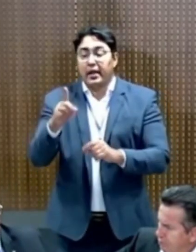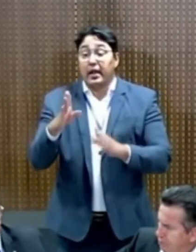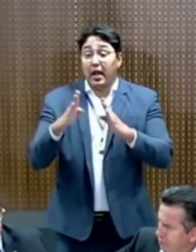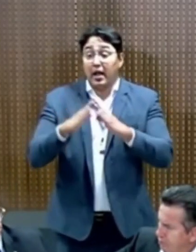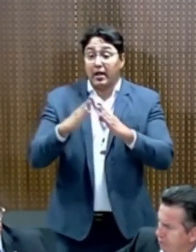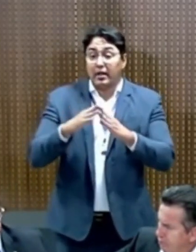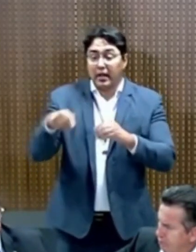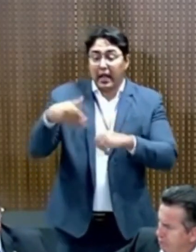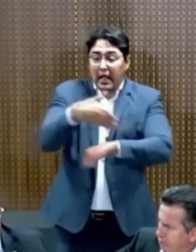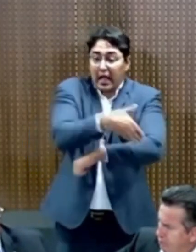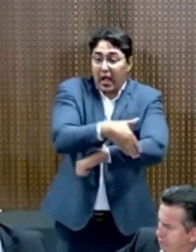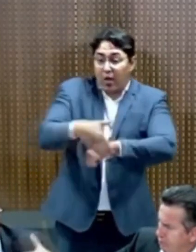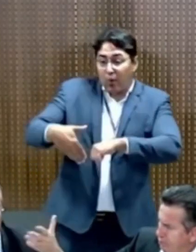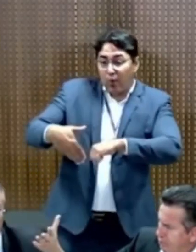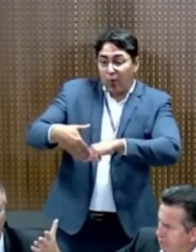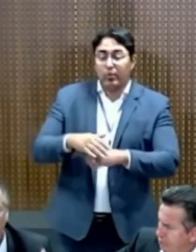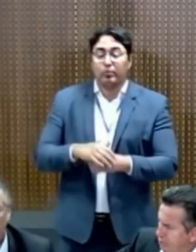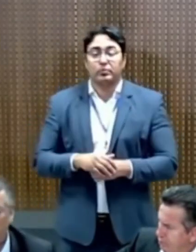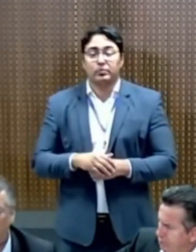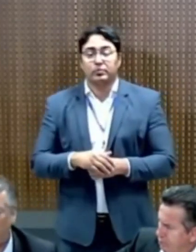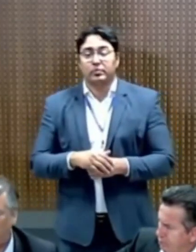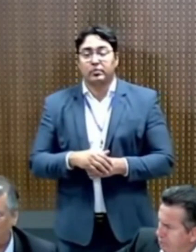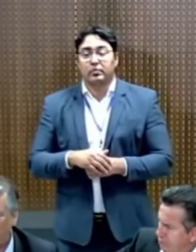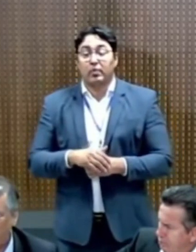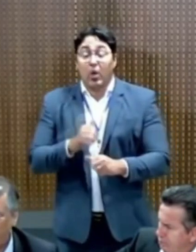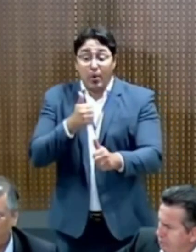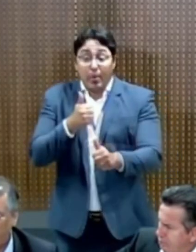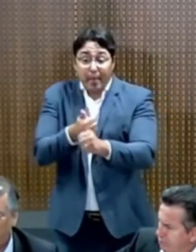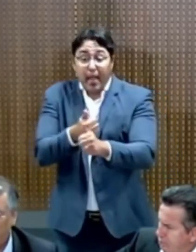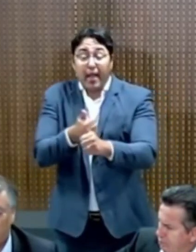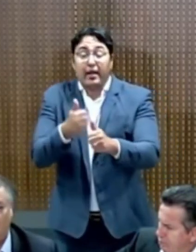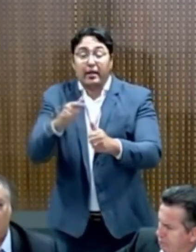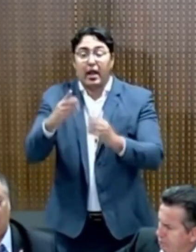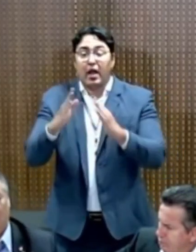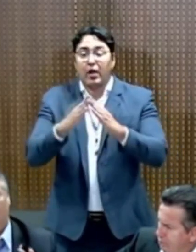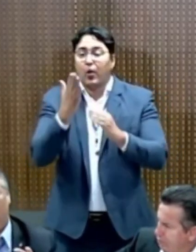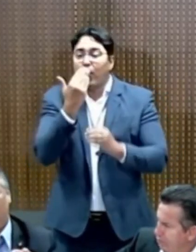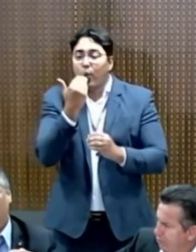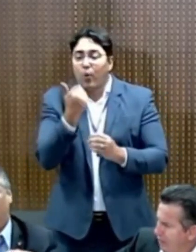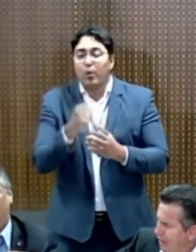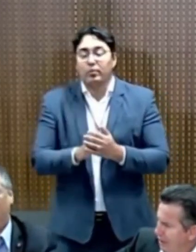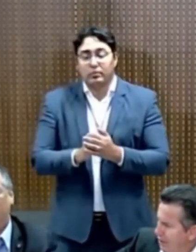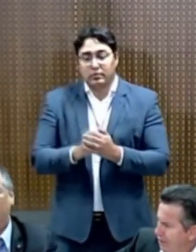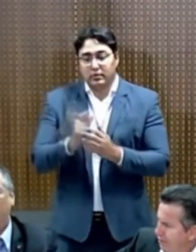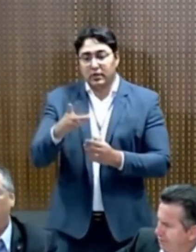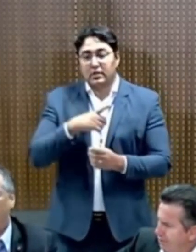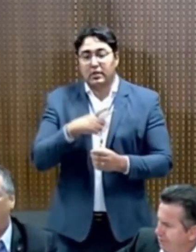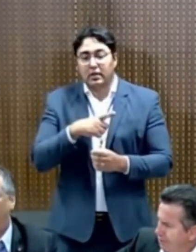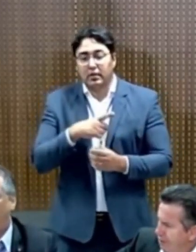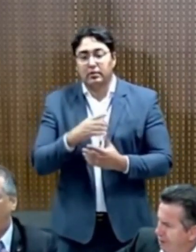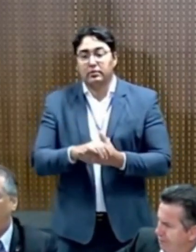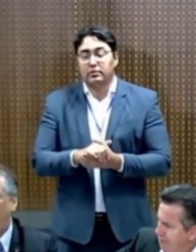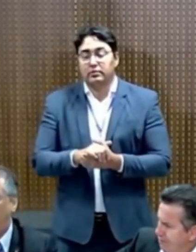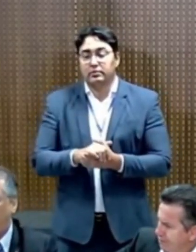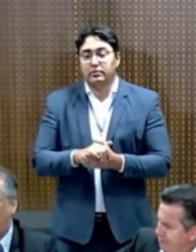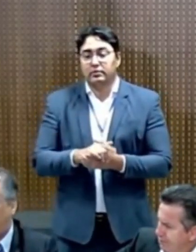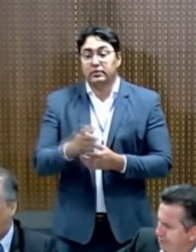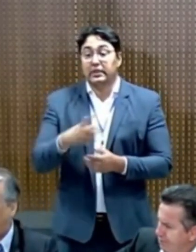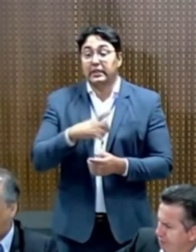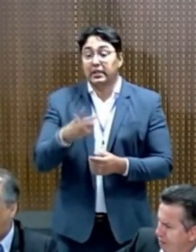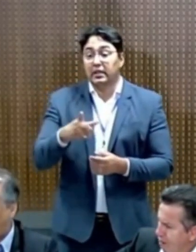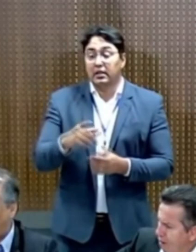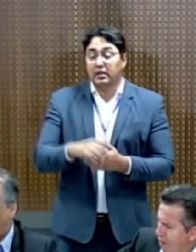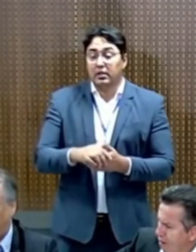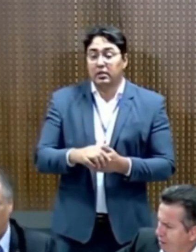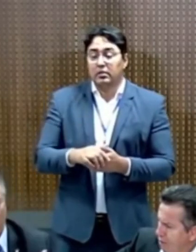naquela Avenida a poucos metros do kiosque então claro que a na relação causal nós tivemos uma causa